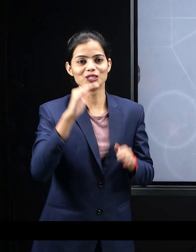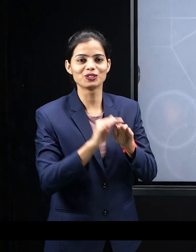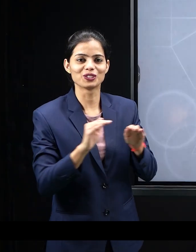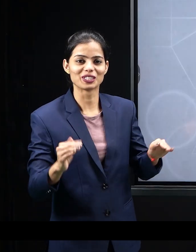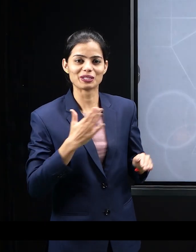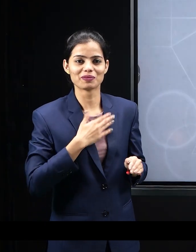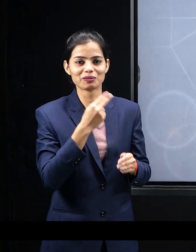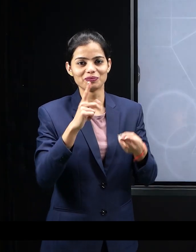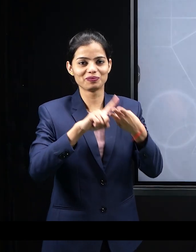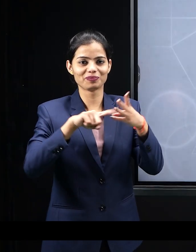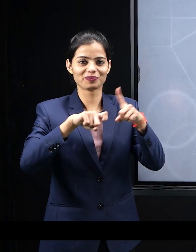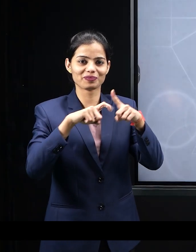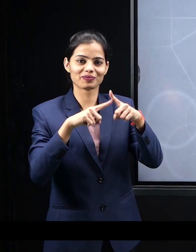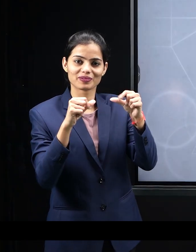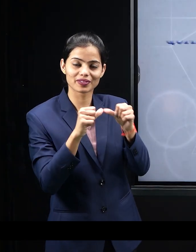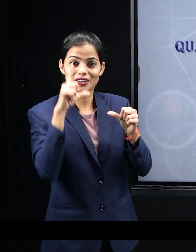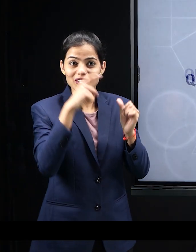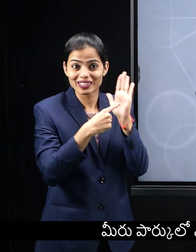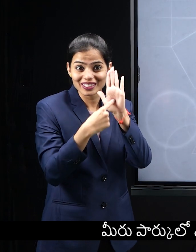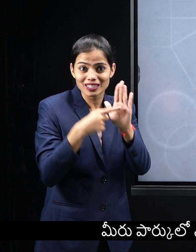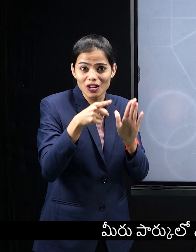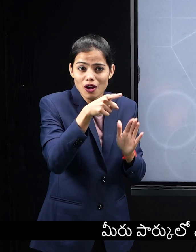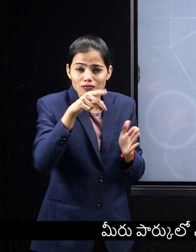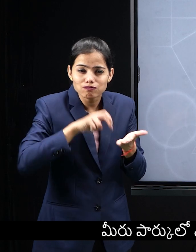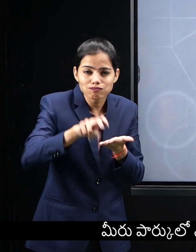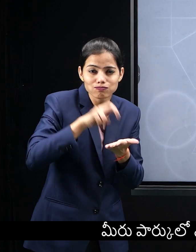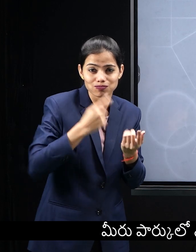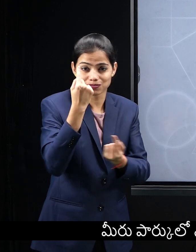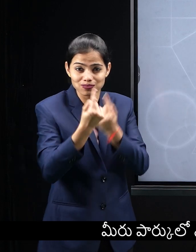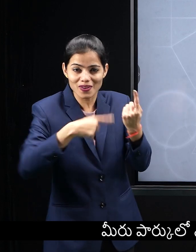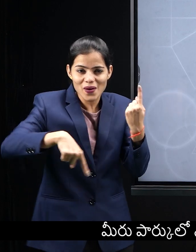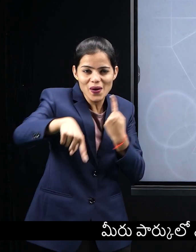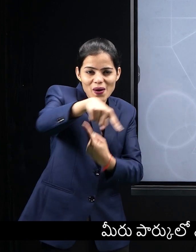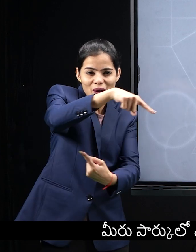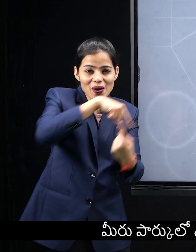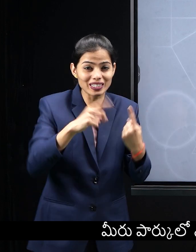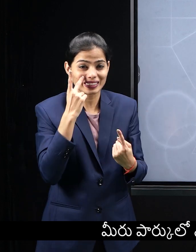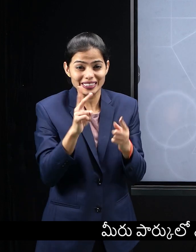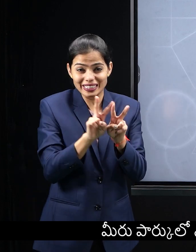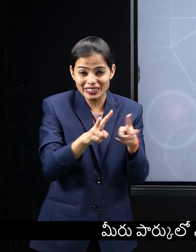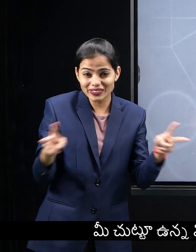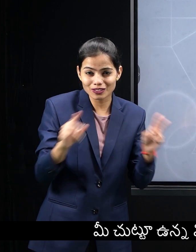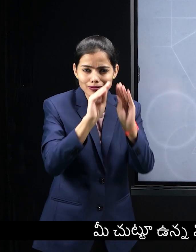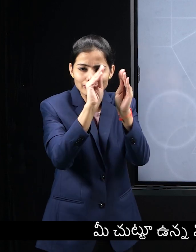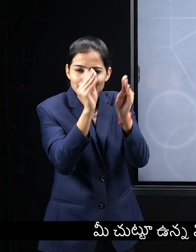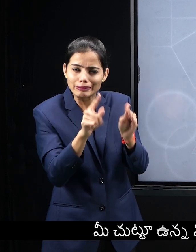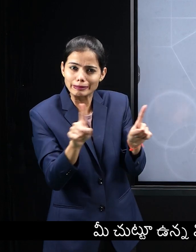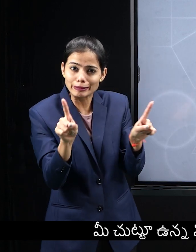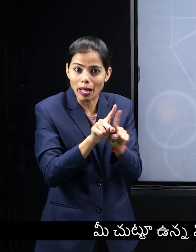హలో పిల్లలు, నేను ఏక్తా. మీరు పార్కులో నడుస్తున్నారని ఊహించుకోండి మరియు మీ చుట్టూ ఉన్న